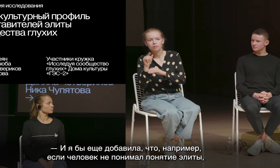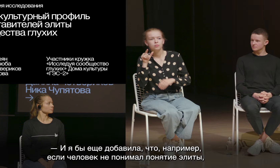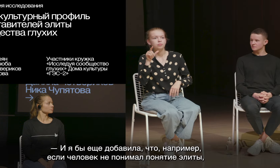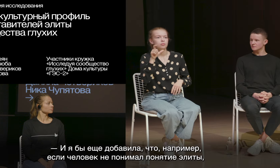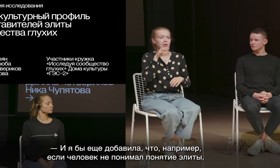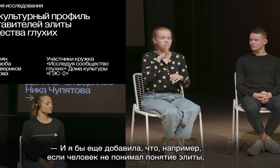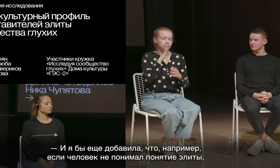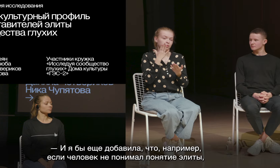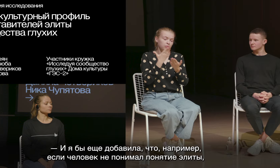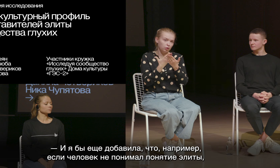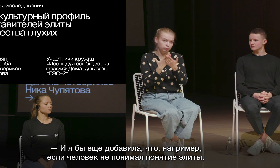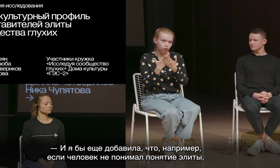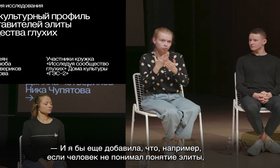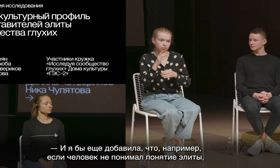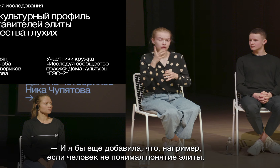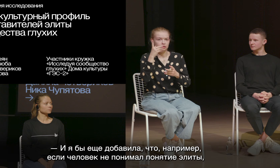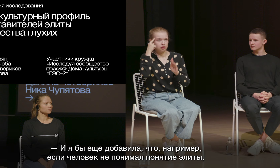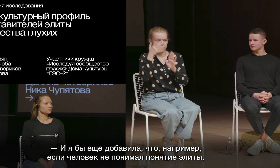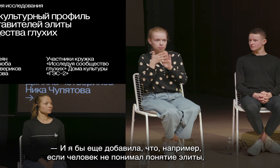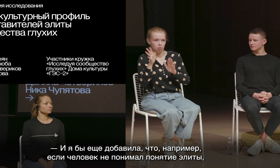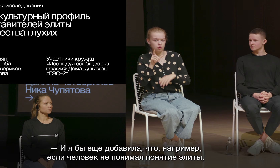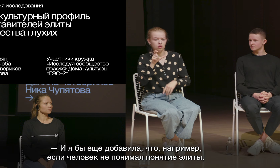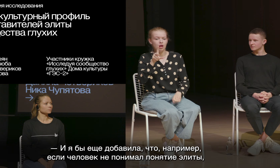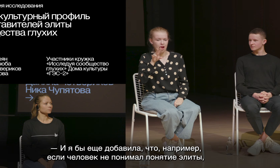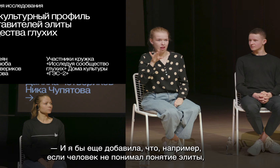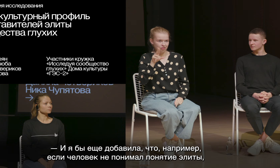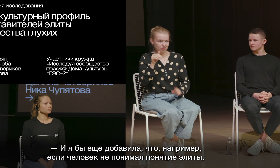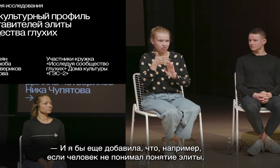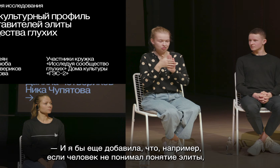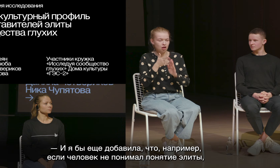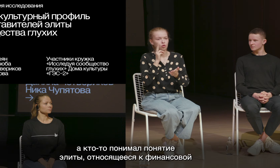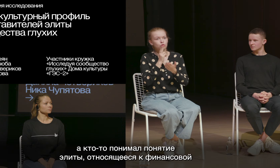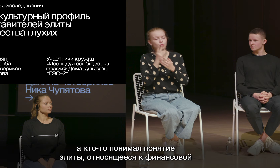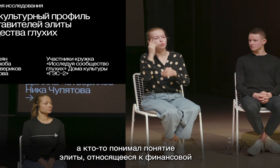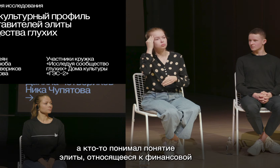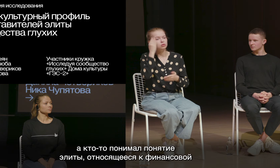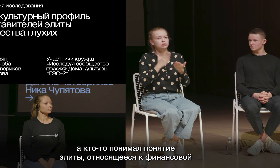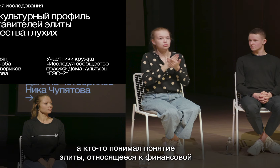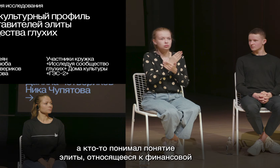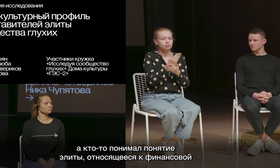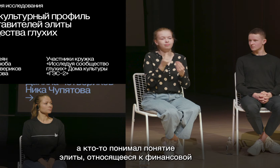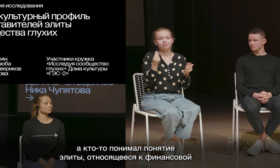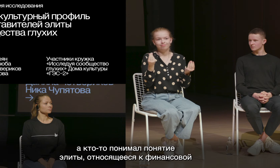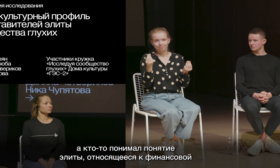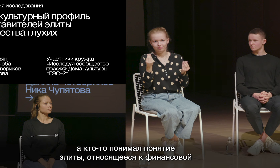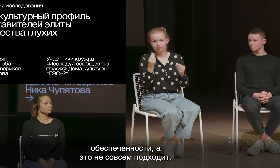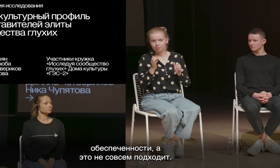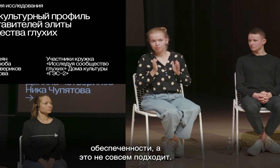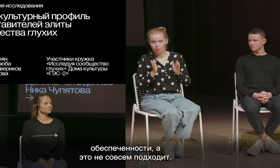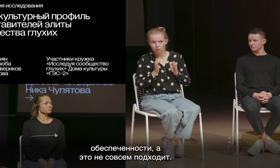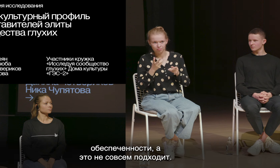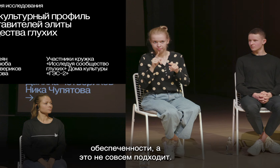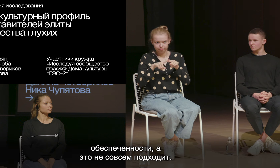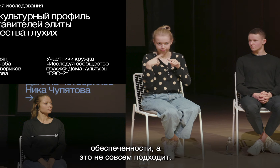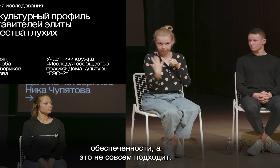И я бы еще добавила, что, например, если человек не понимал понятие элиты, а кто-то понимал